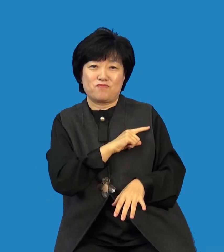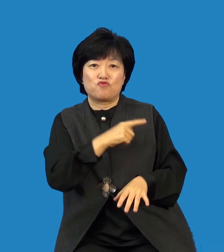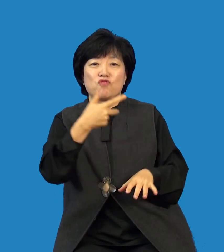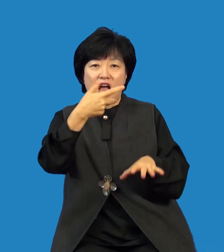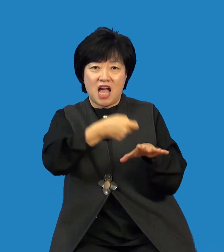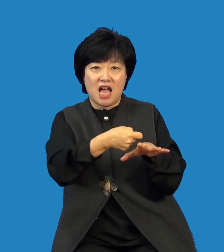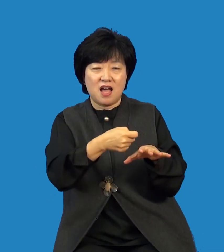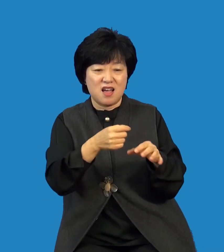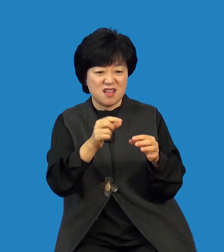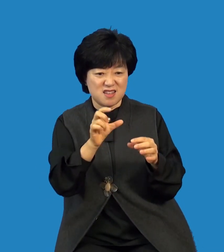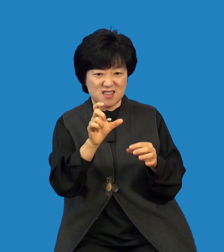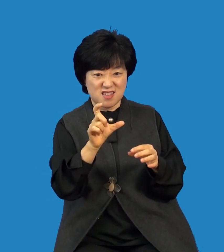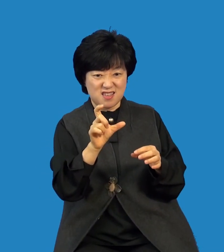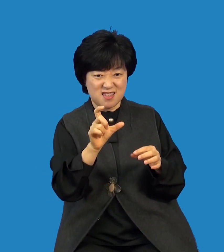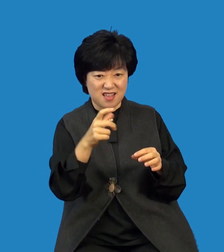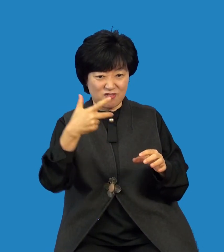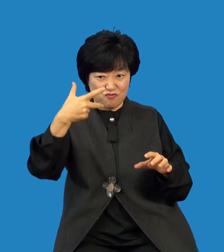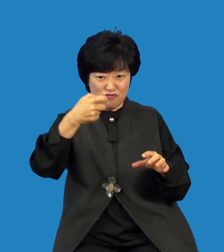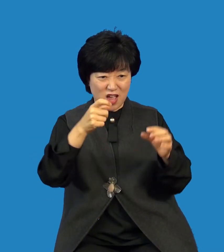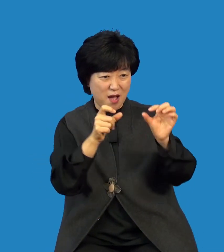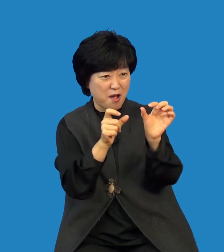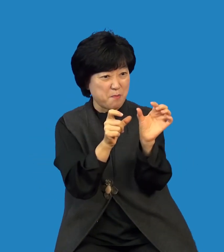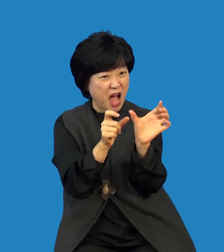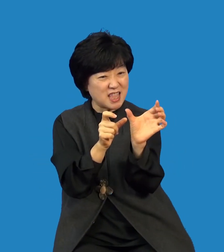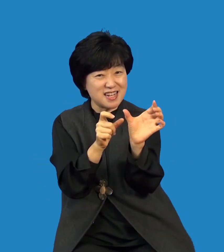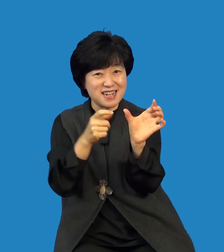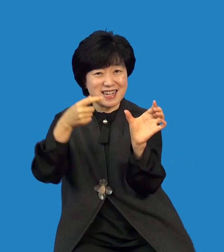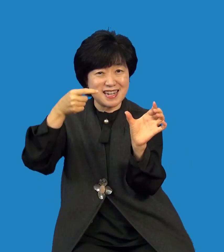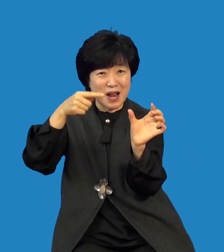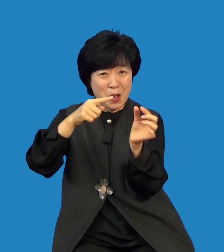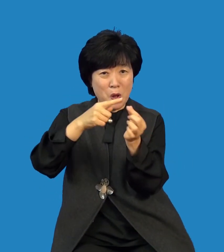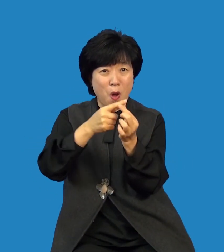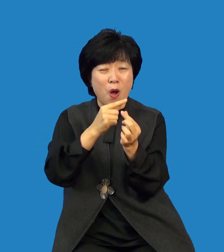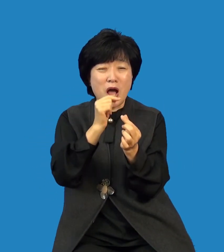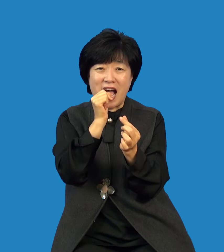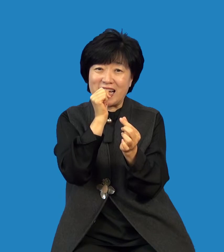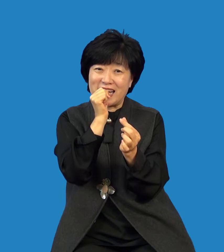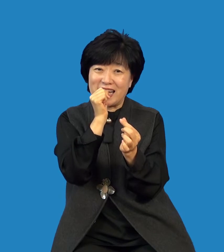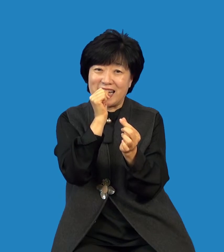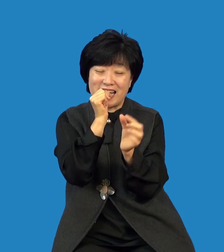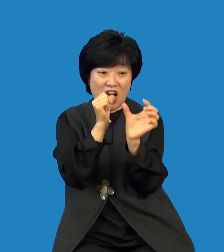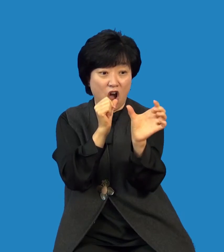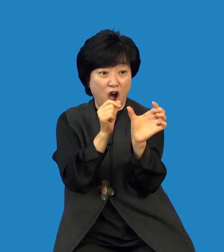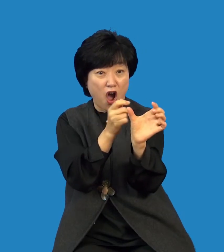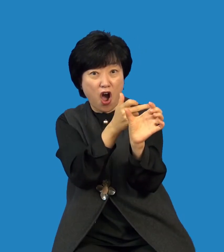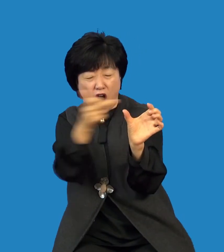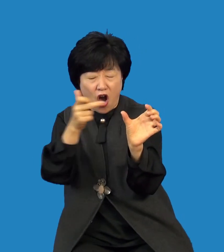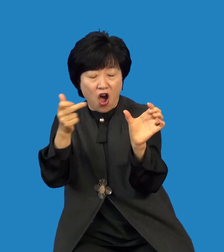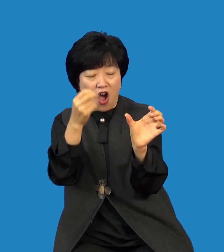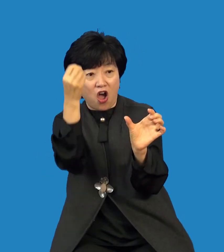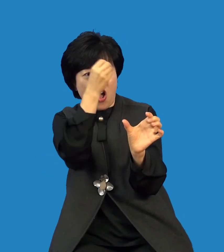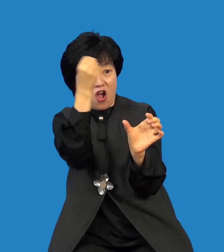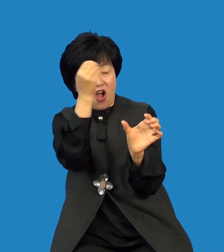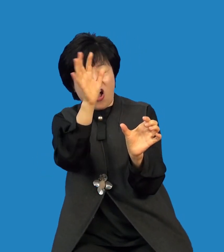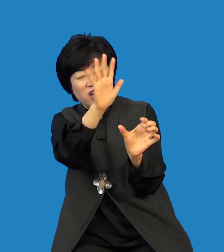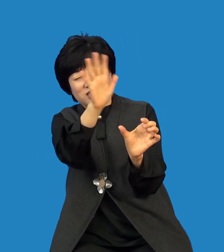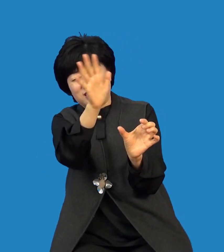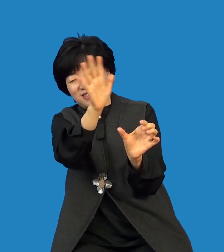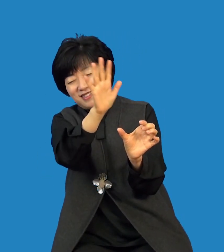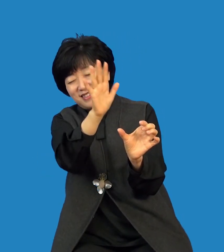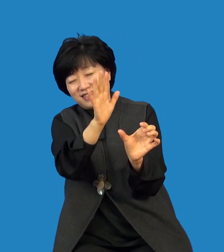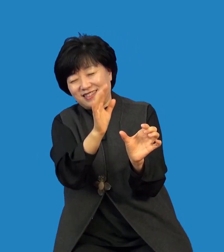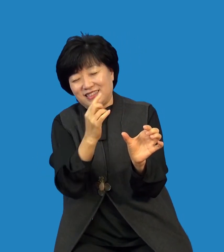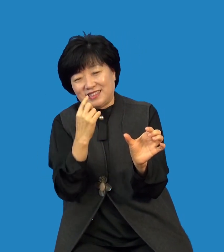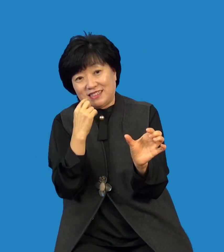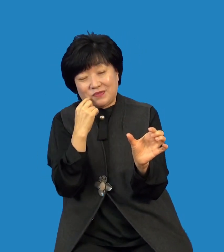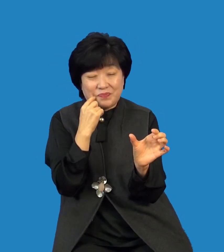설마 뭐 이따만한 바늘이 있겠어요? 근데 제 눈에는 정말 이따만하게 보이는 주사를 이렇게 들고 오더니 재빨리 엄지발가락하고 관절과